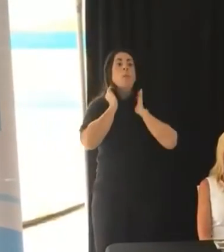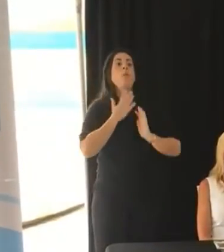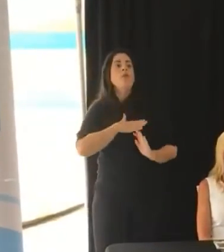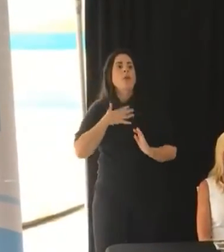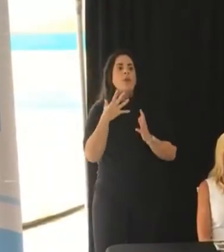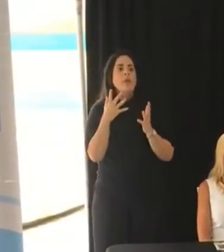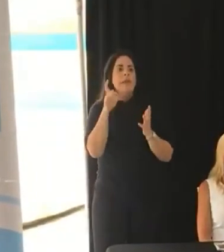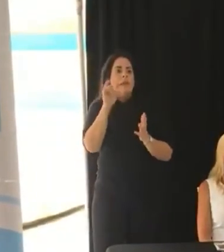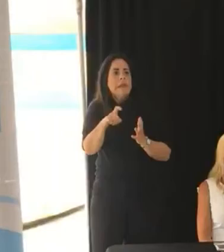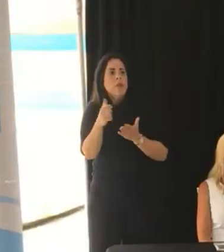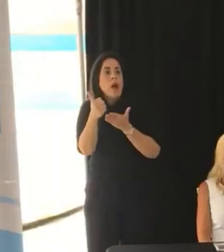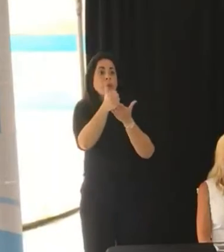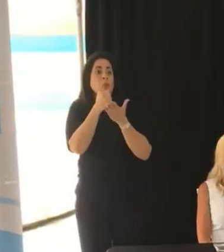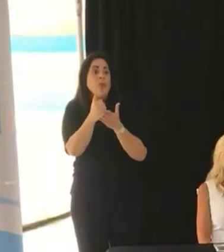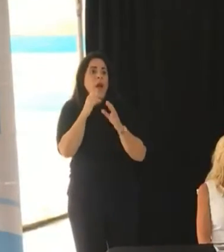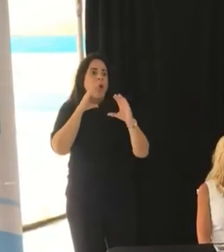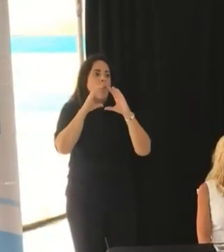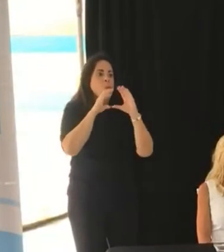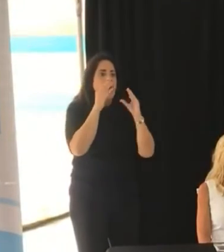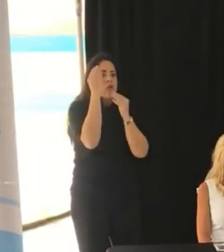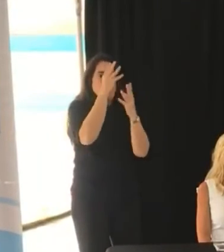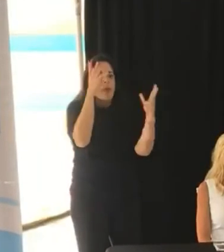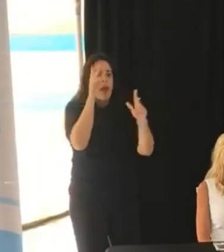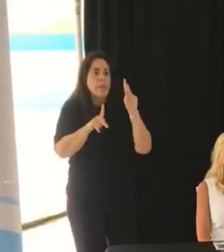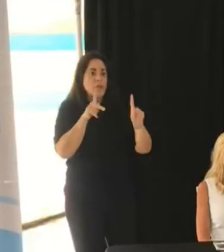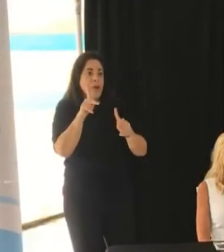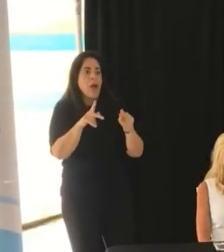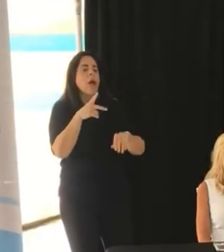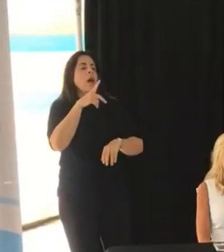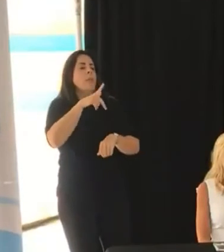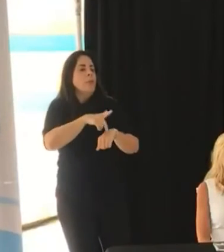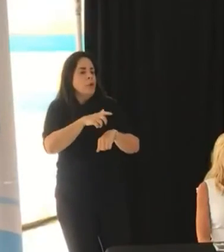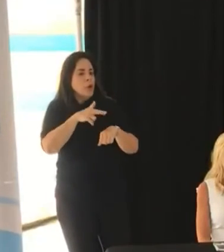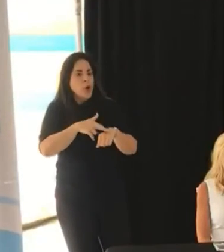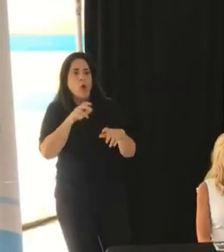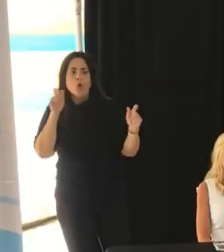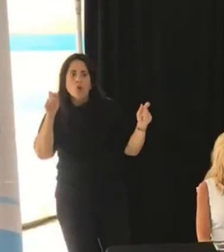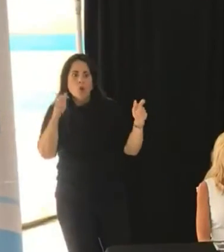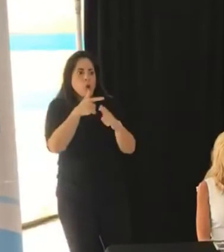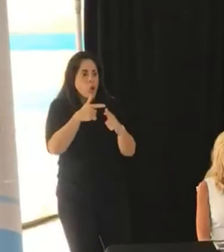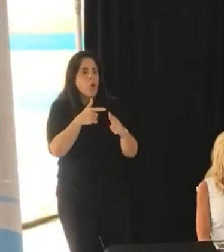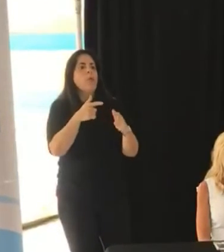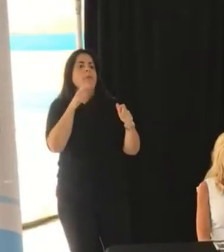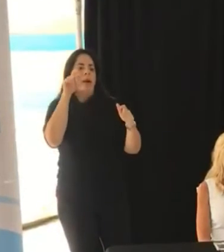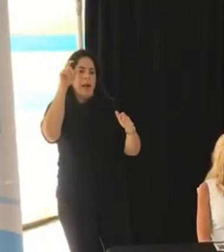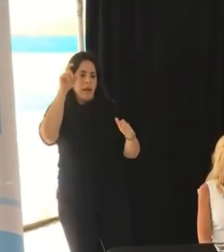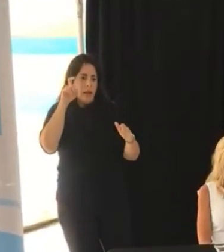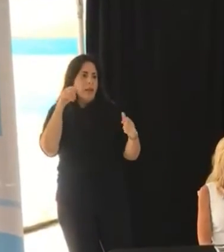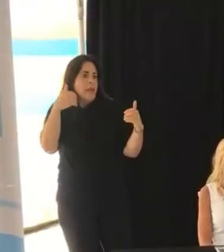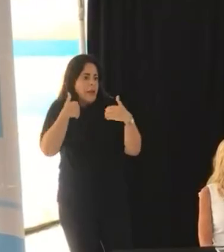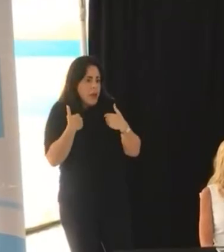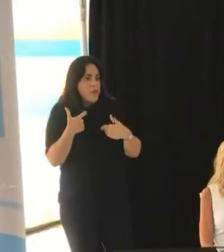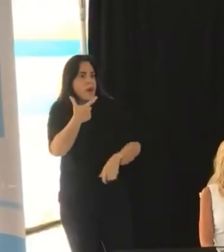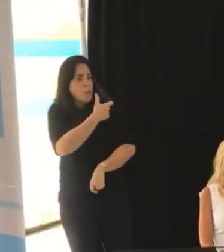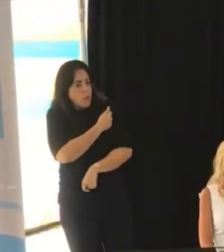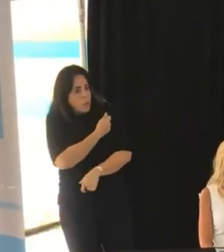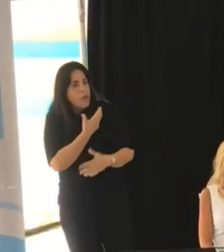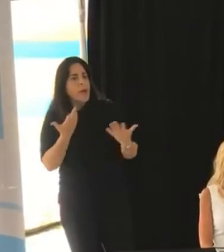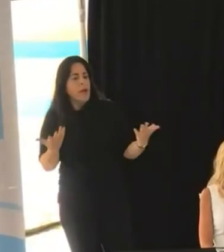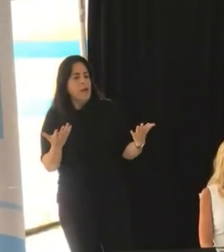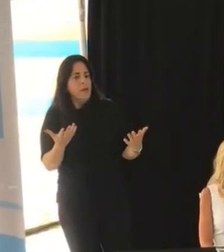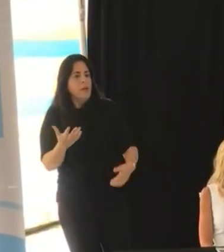comunicar, todo Puerto Rico se va a vacunar. O sea, aquí no va a quedar absolutamente nadie. Este esfuerzo que estamos